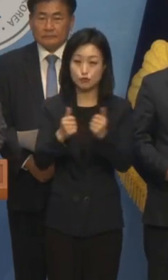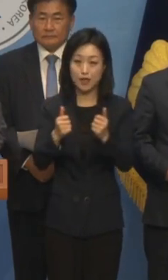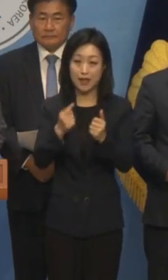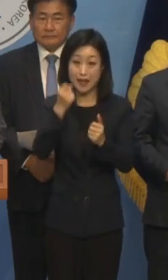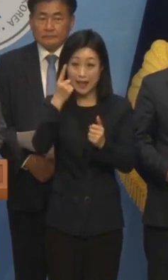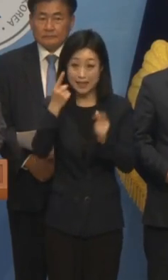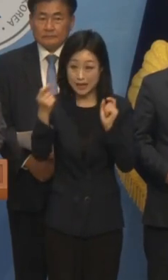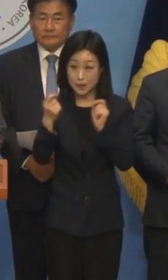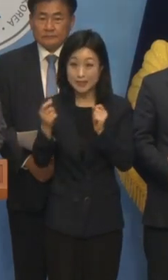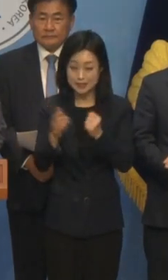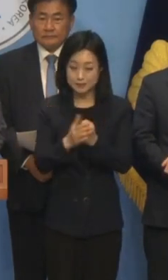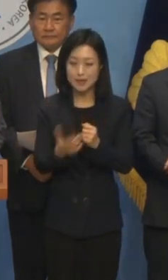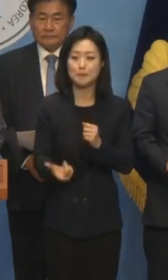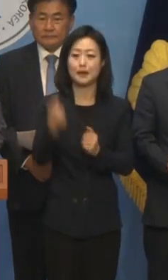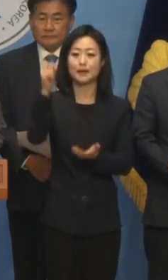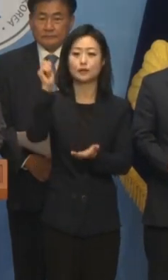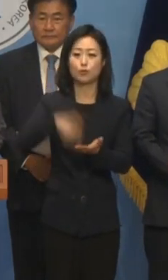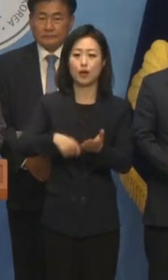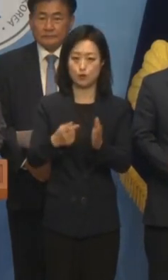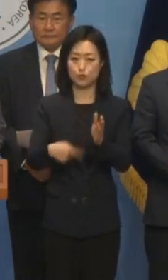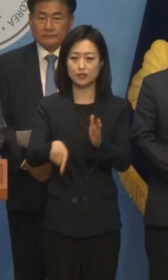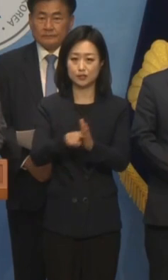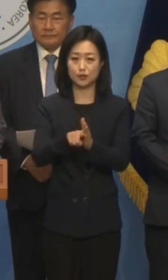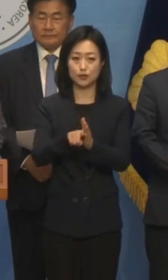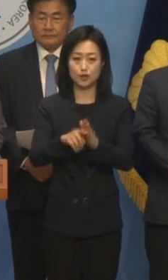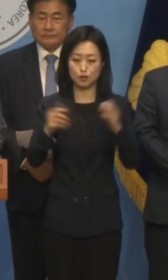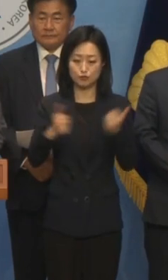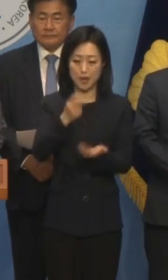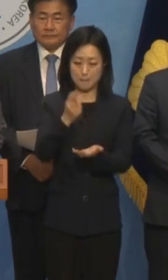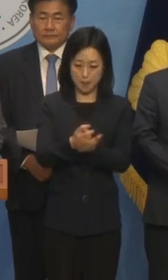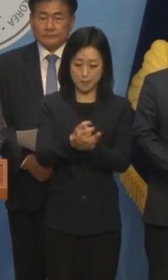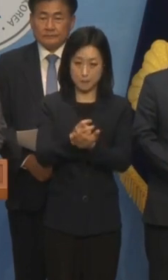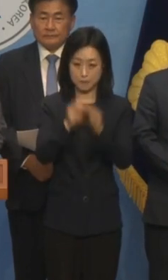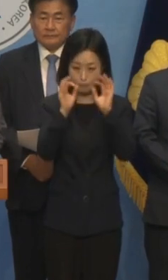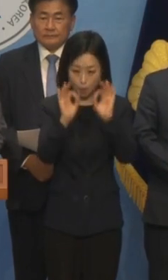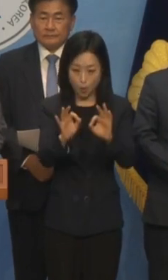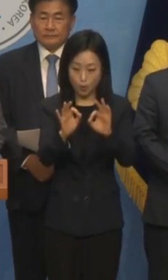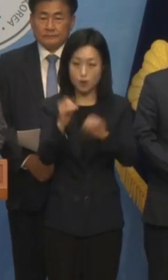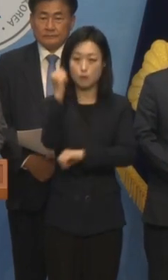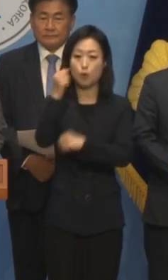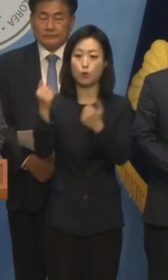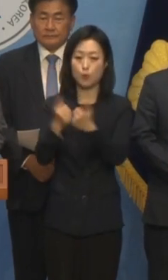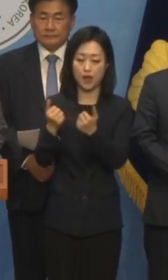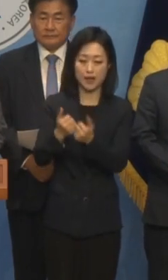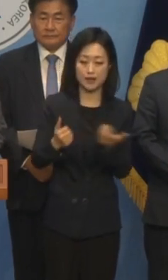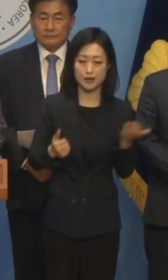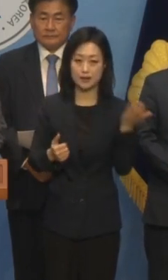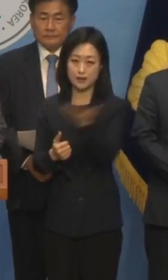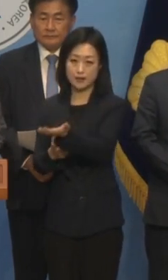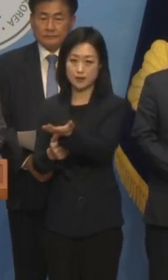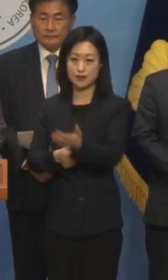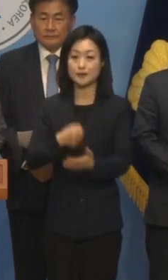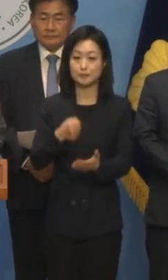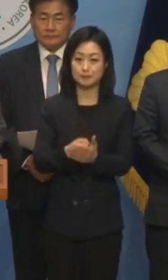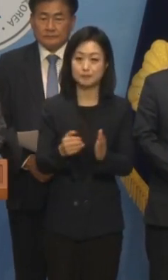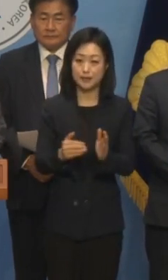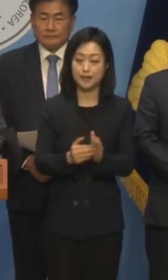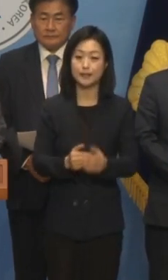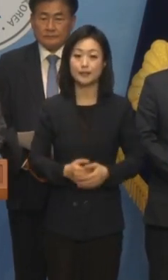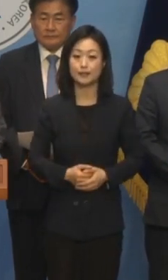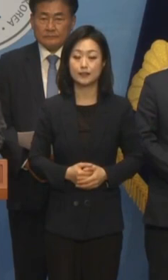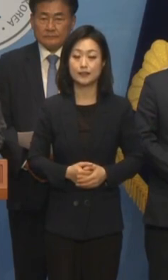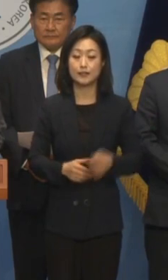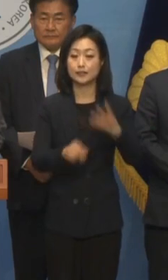상황에서 조속한 통과를 위해 국회법에 따라 본회의 부의 요구를 하게 된 것입니다.